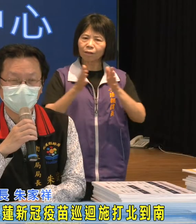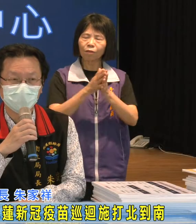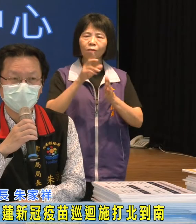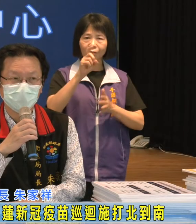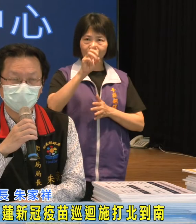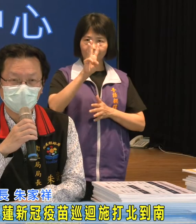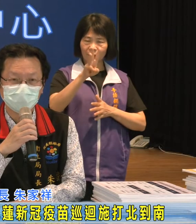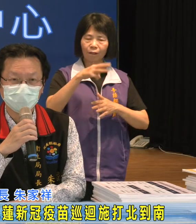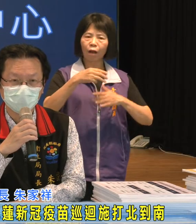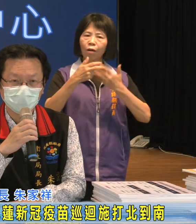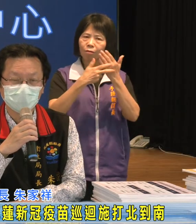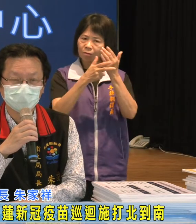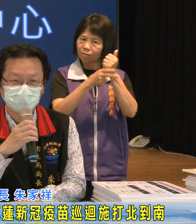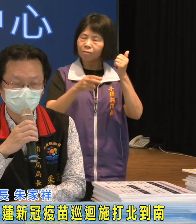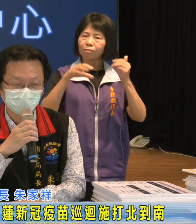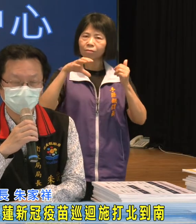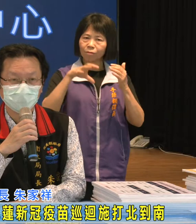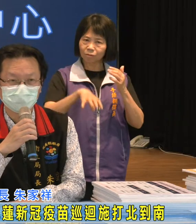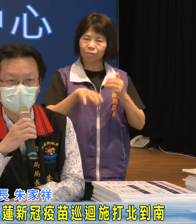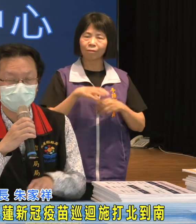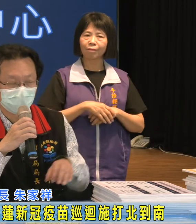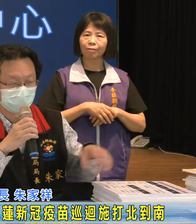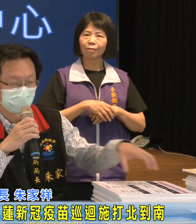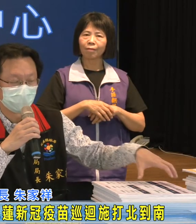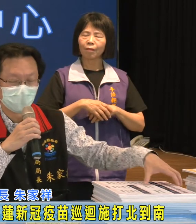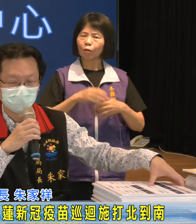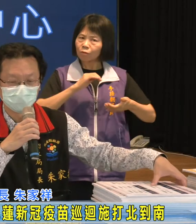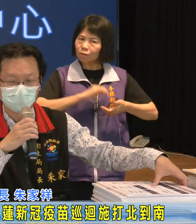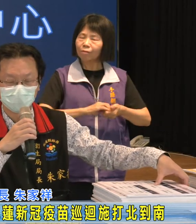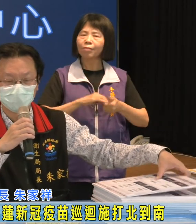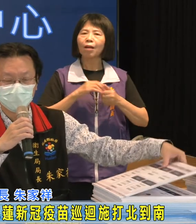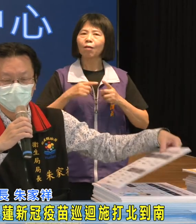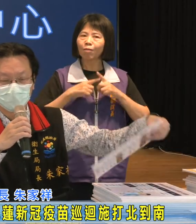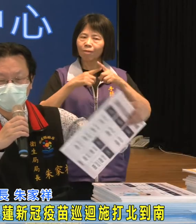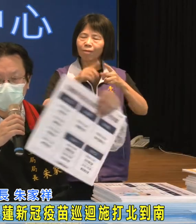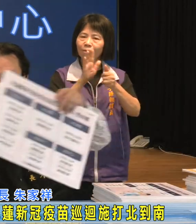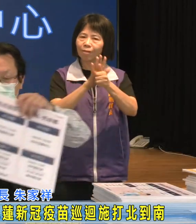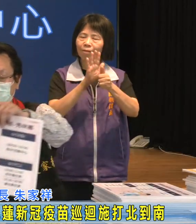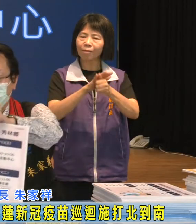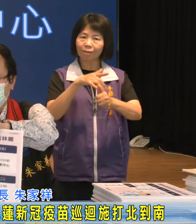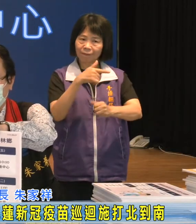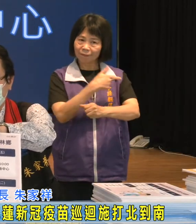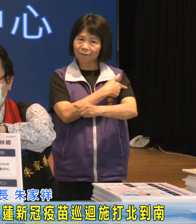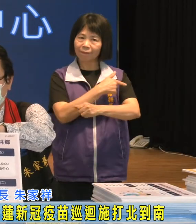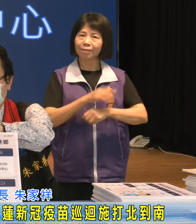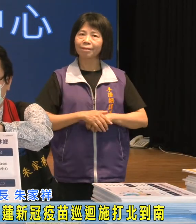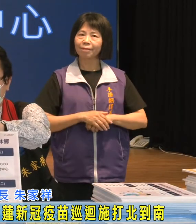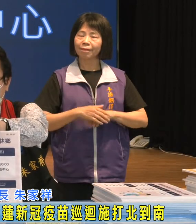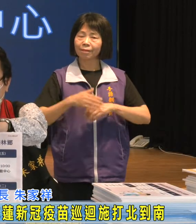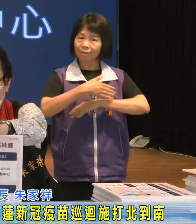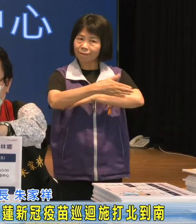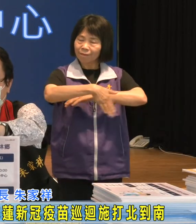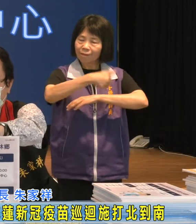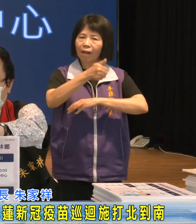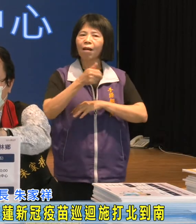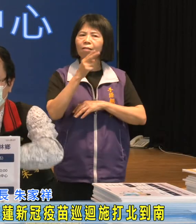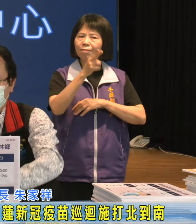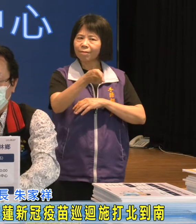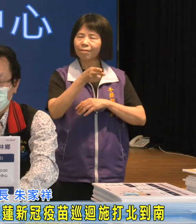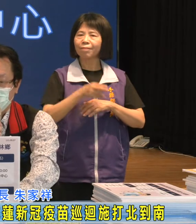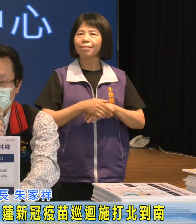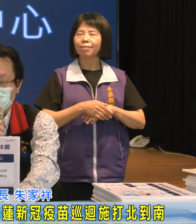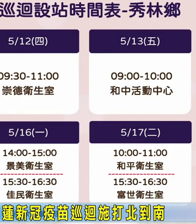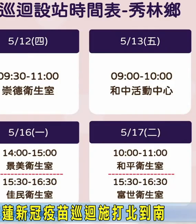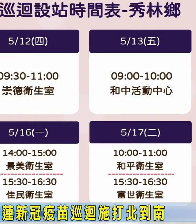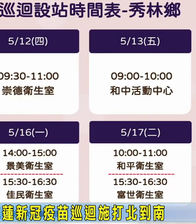所，那他们决定要去帮乡亲打疫苗，那这个部分在县长的指示之下，那我们